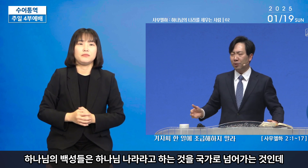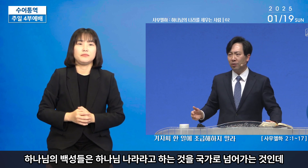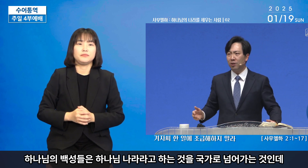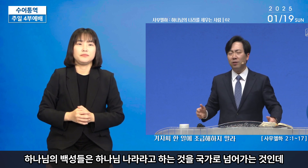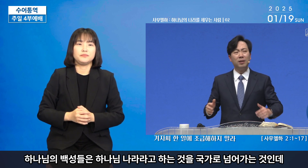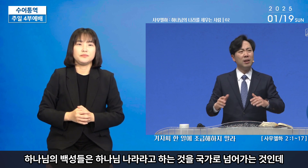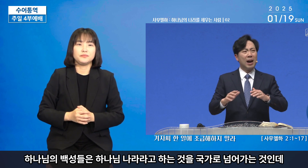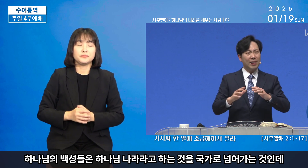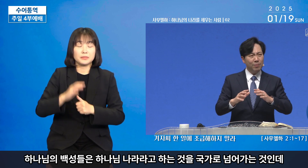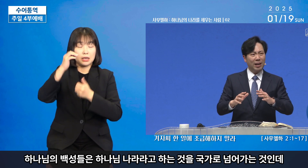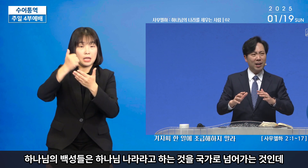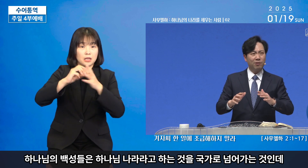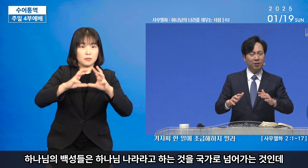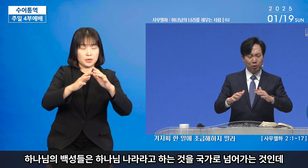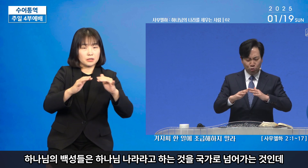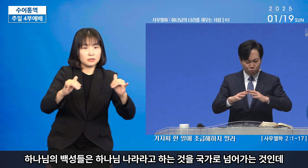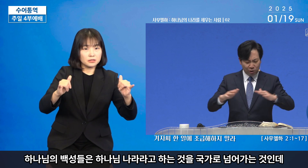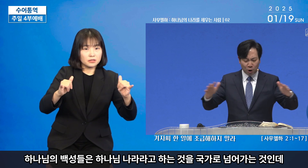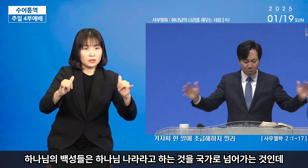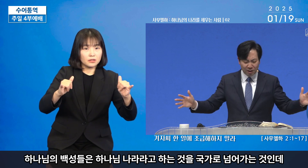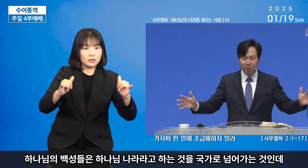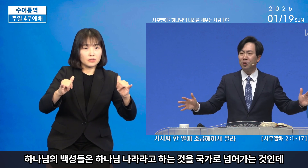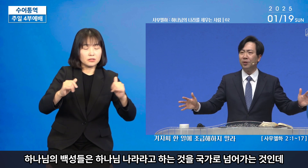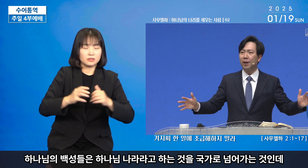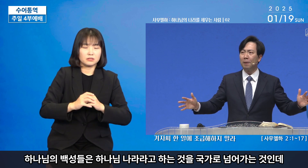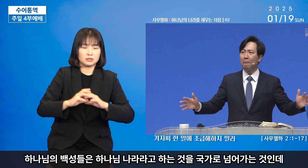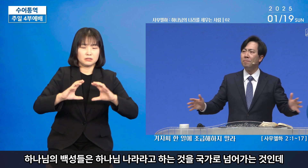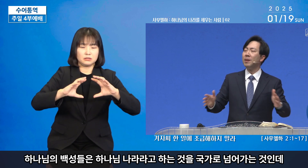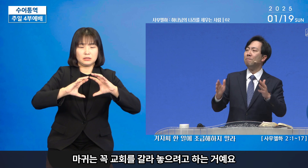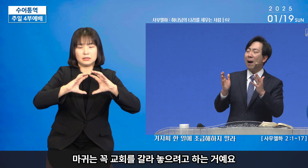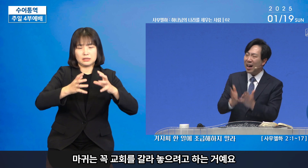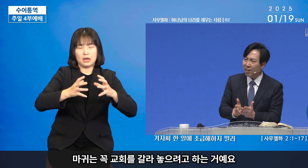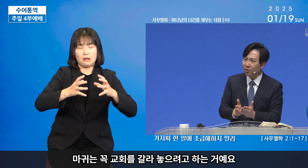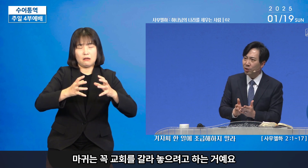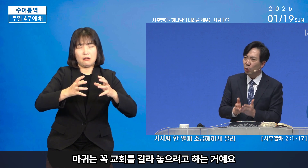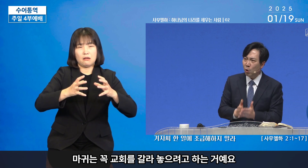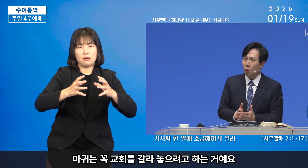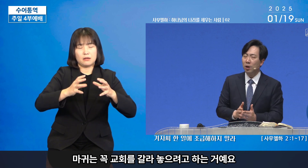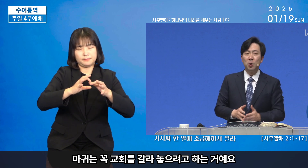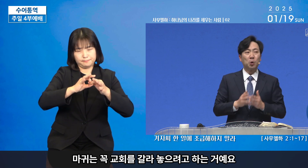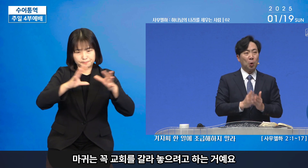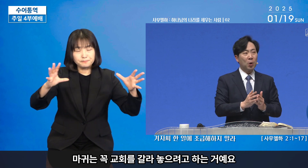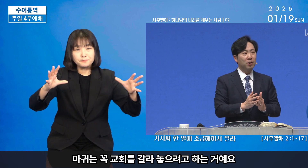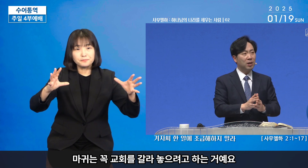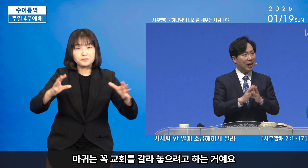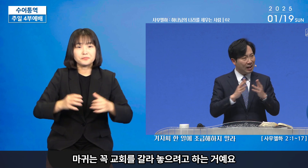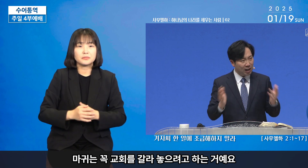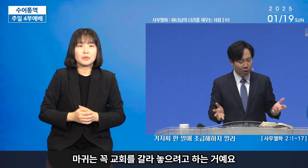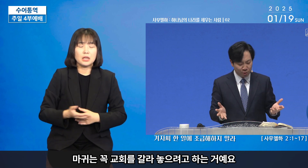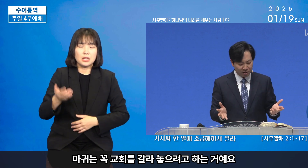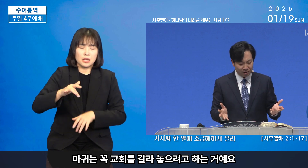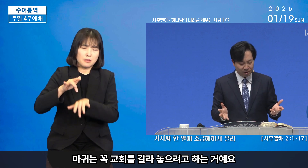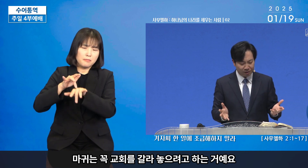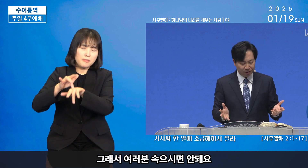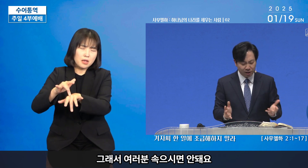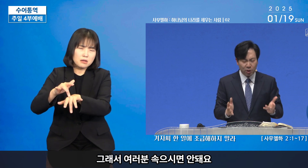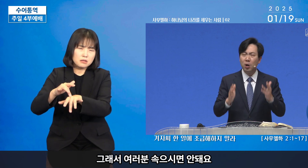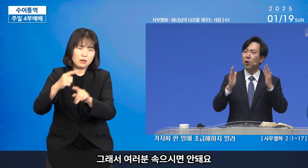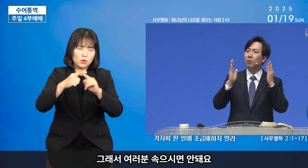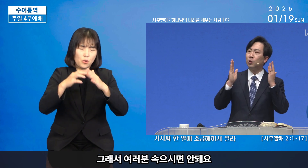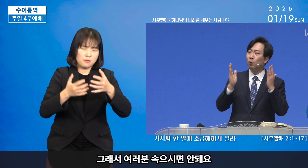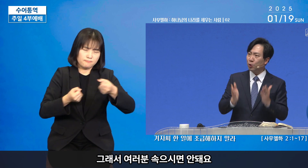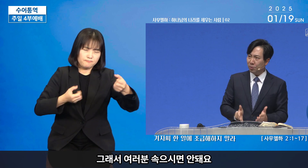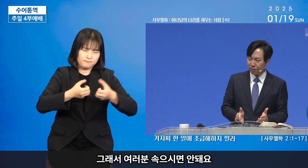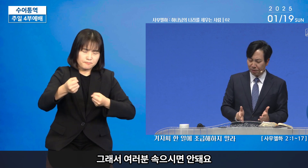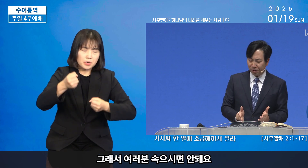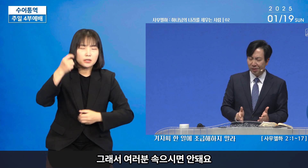하나님의 백성들은, 하나님 나라라고 하는 것은 국가로 넘어가는 것인데, 마귀는요 꼭 교회를 갈라놓으려 하는 거예요. 그래서